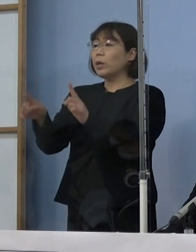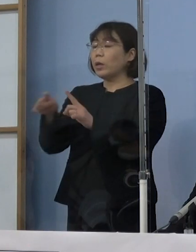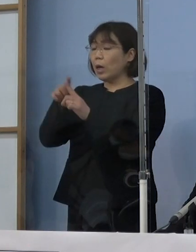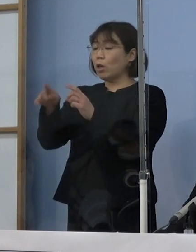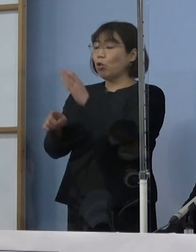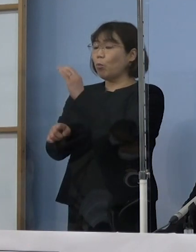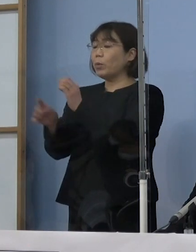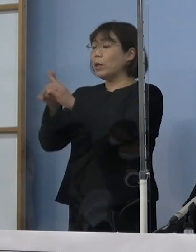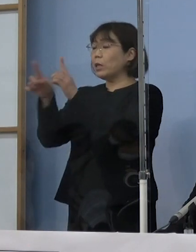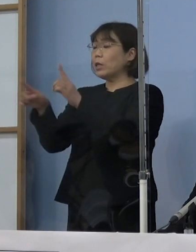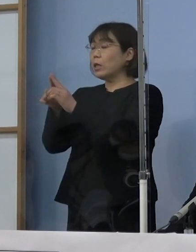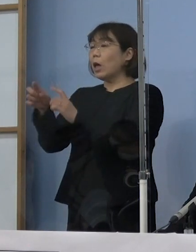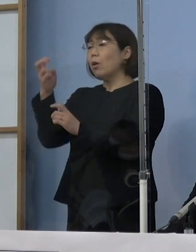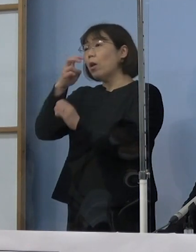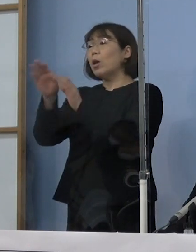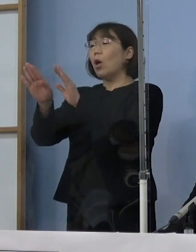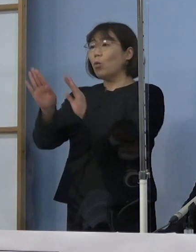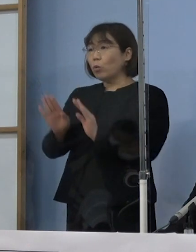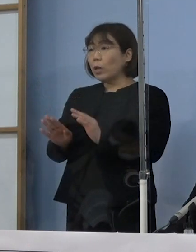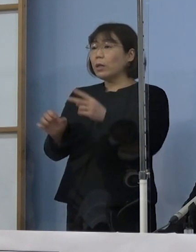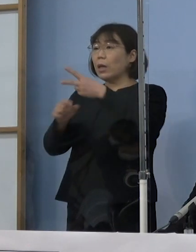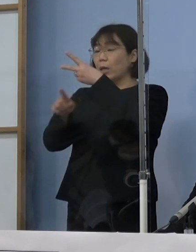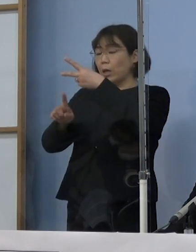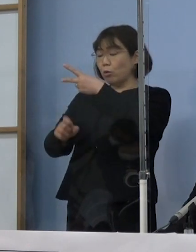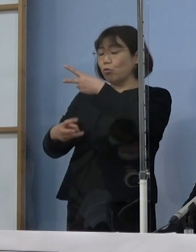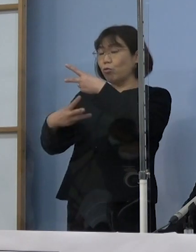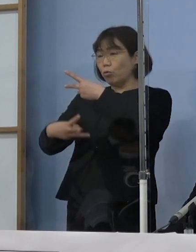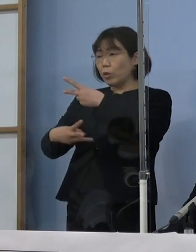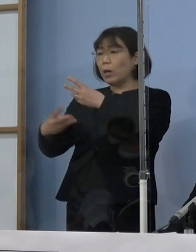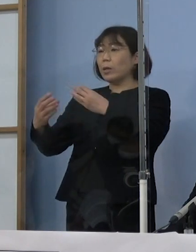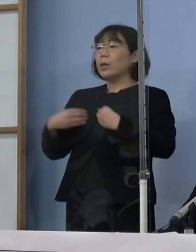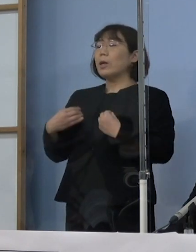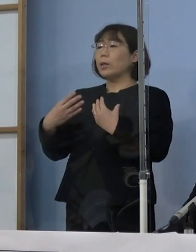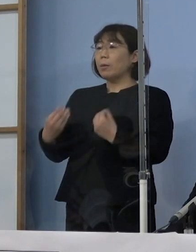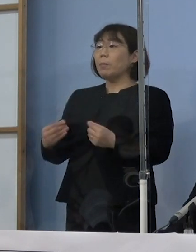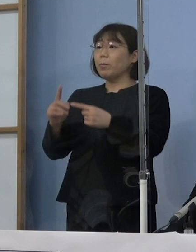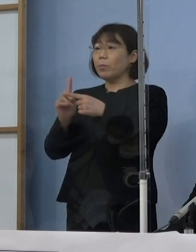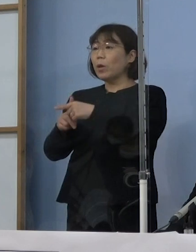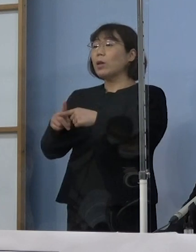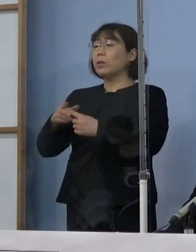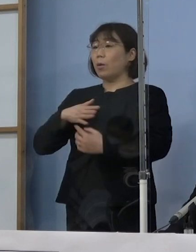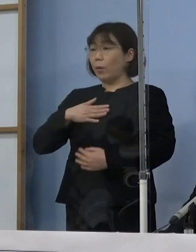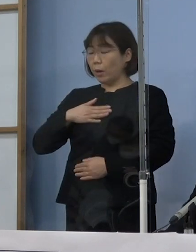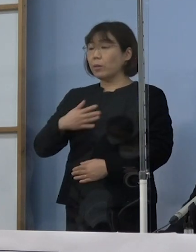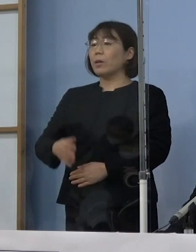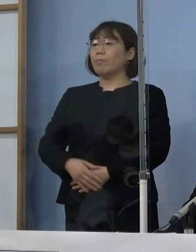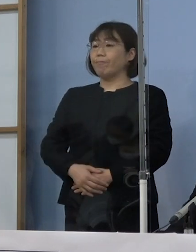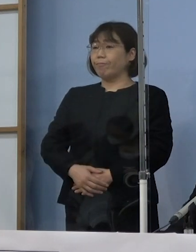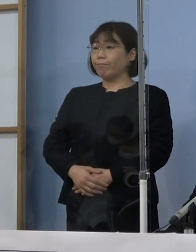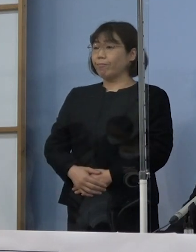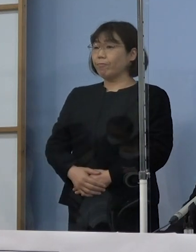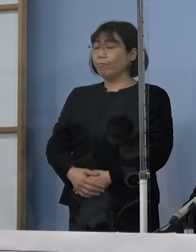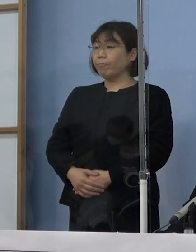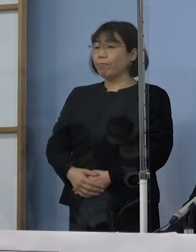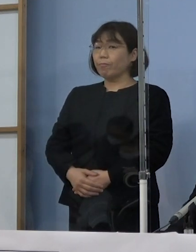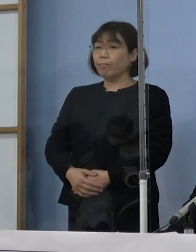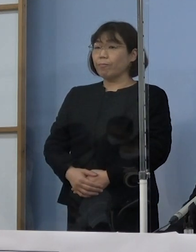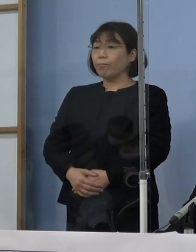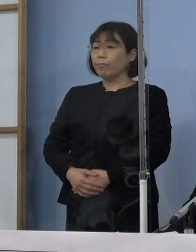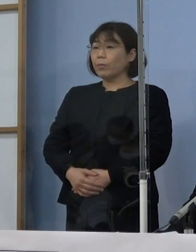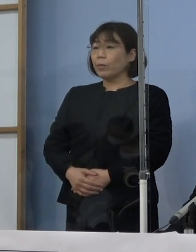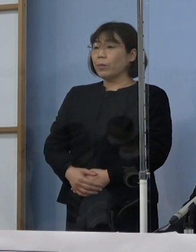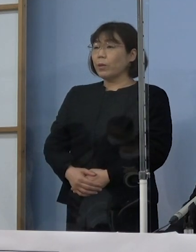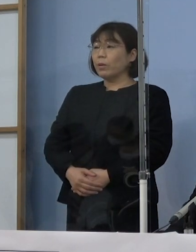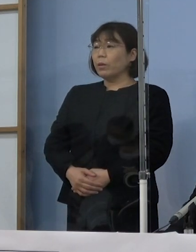実施をされ、2月13日に陽性が判明し、そこで確定となっております。以上です。